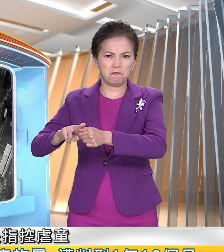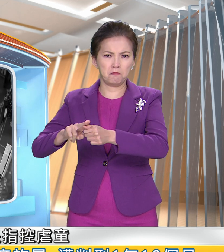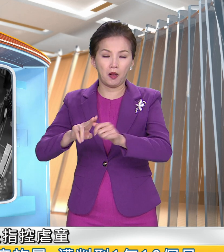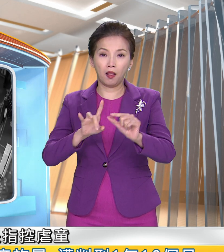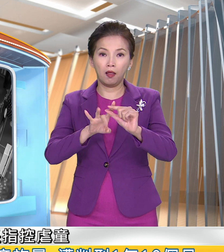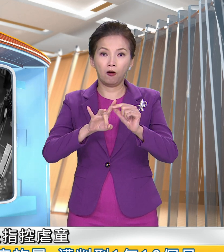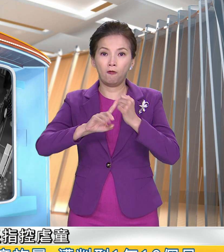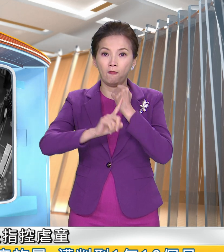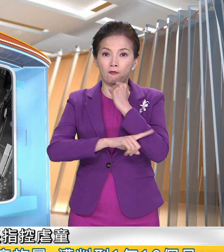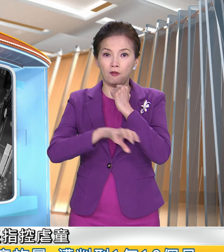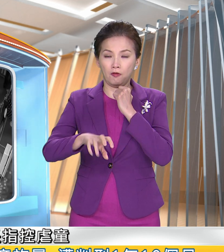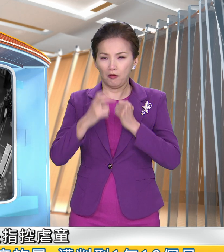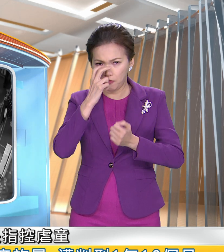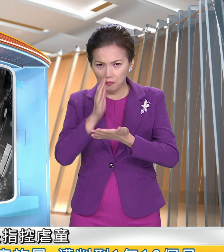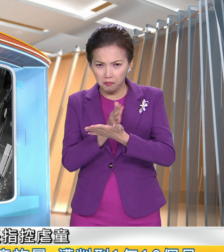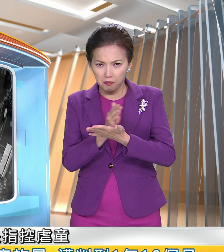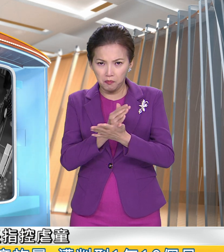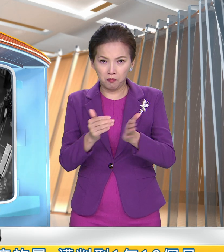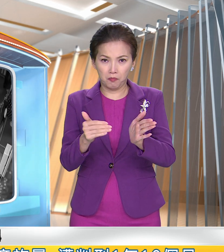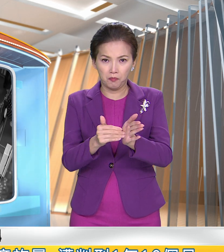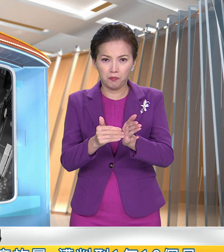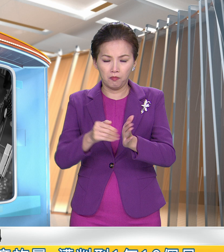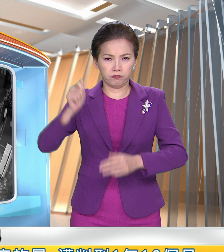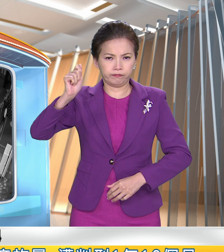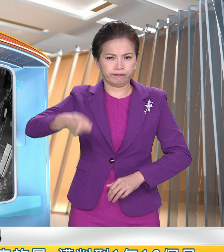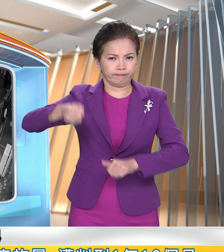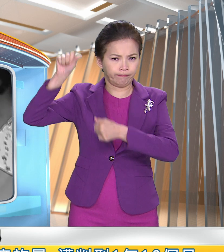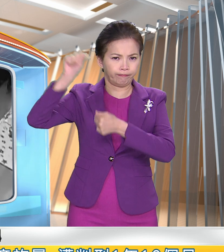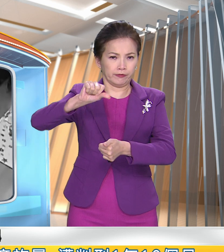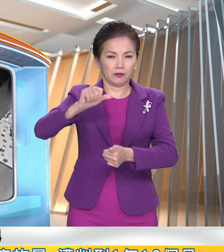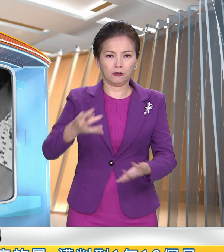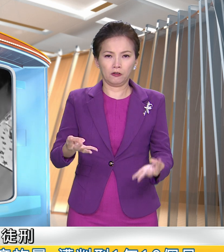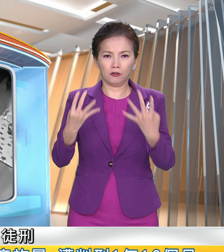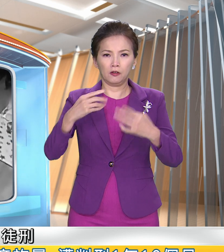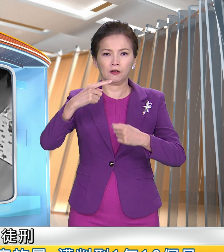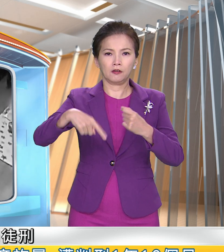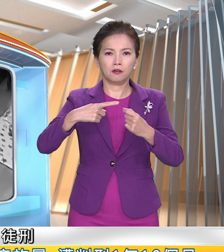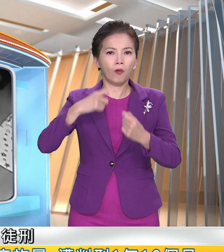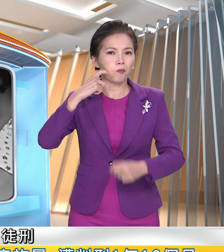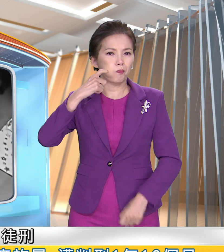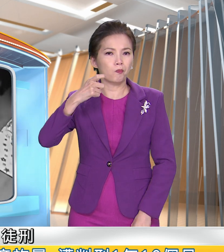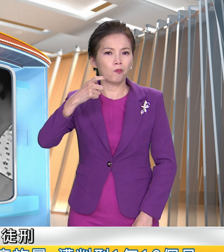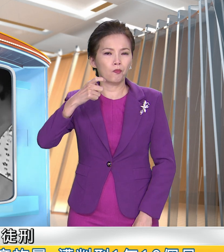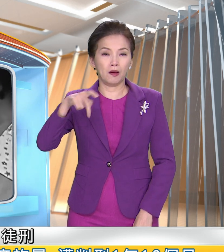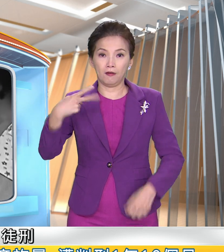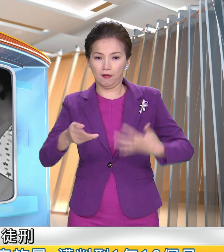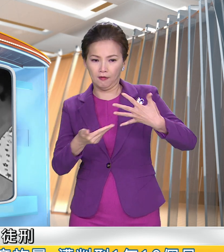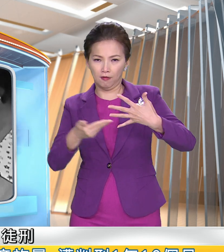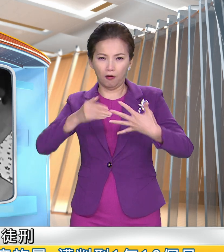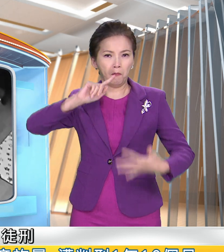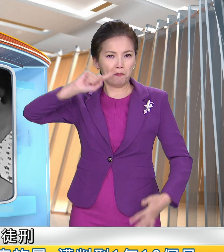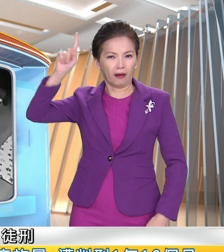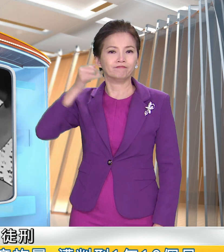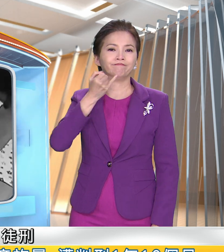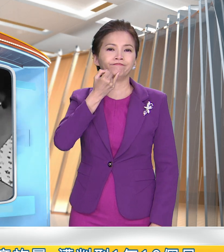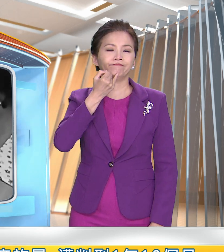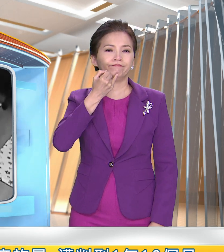童，台中地院审理完毕，判1年10个月的有期徒刑，全案还可以上